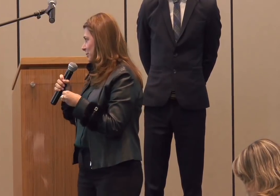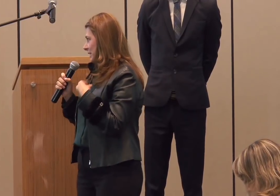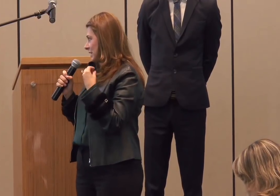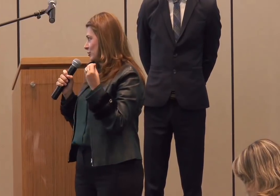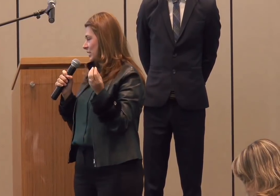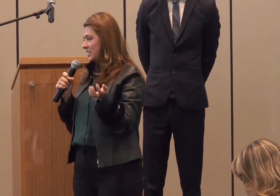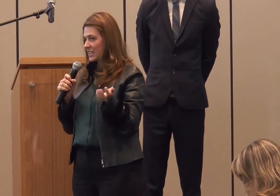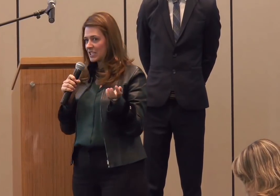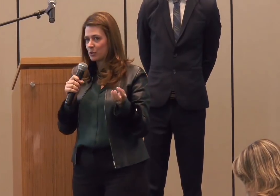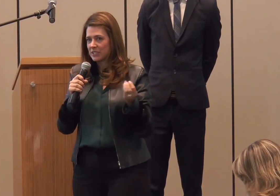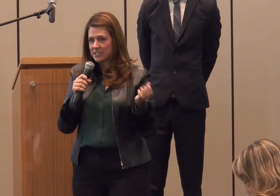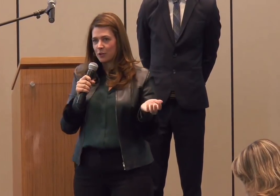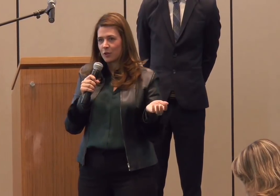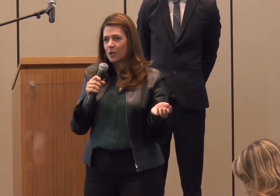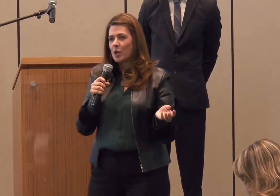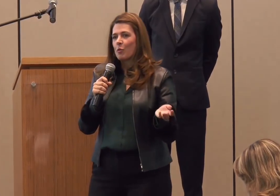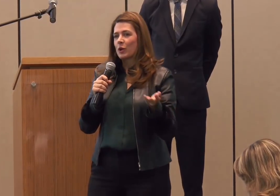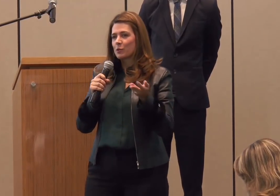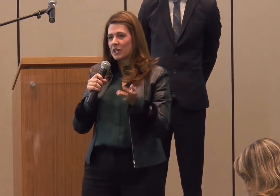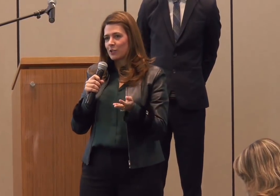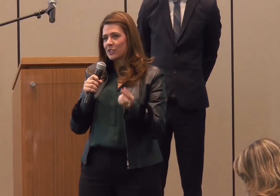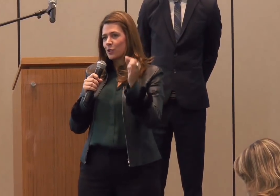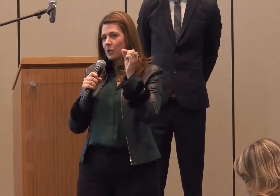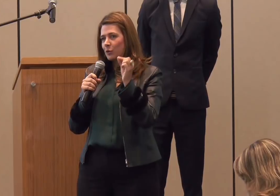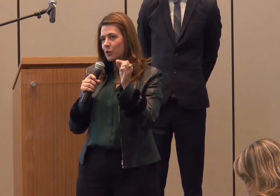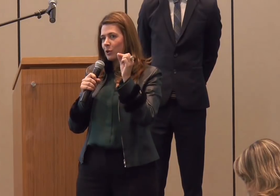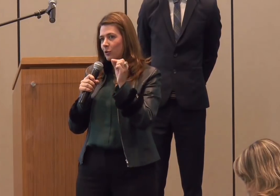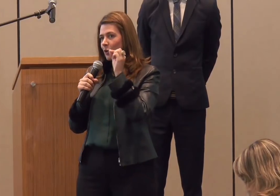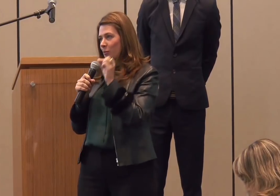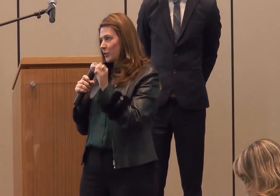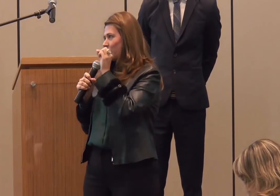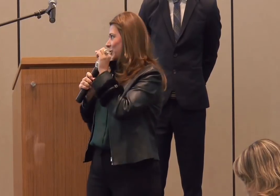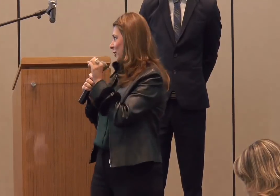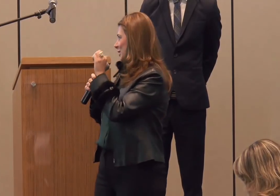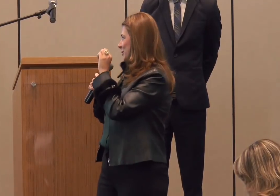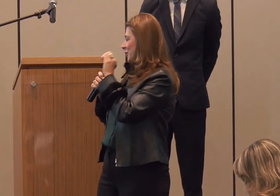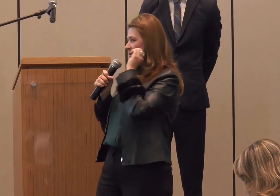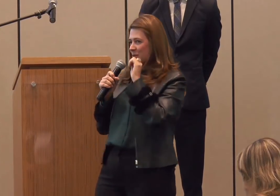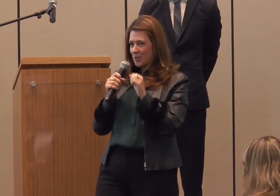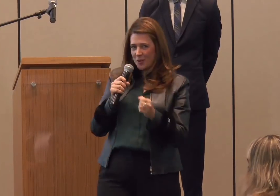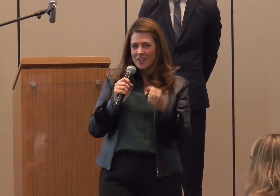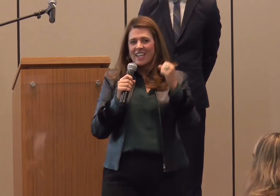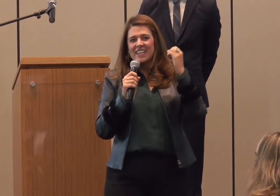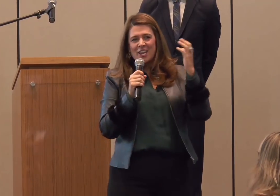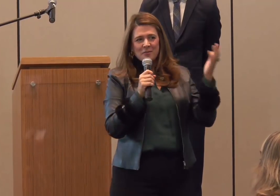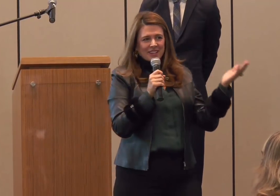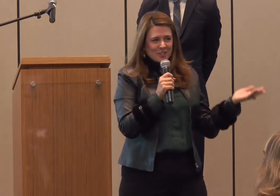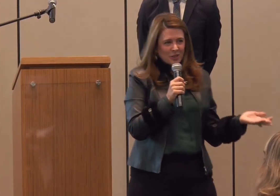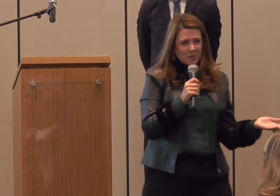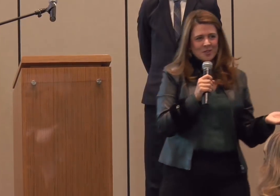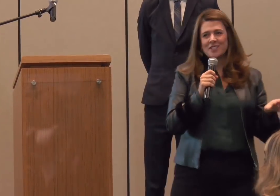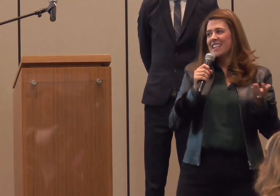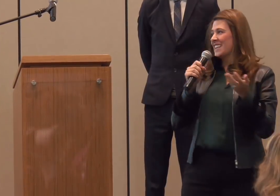pesos las pláticas que ustedes tenían en las cuentas de ahorros pueden buscarnos en www.forbes.com puntocom y ahí